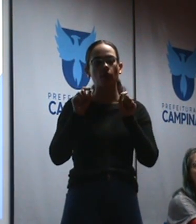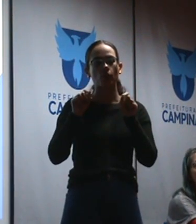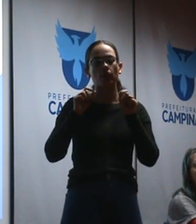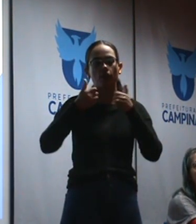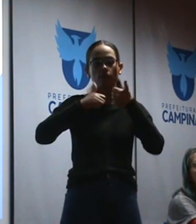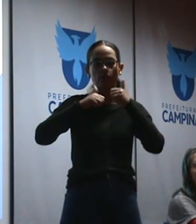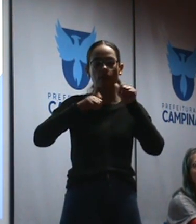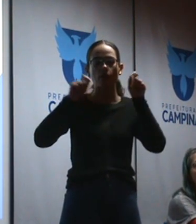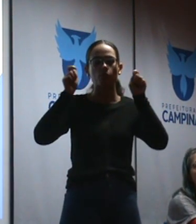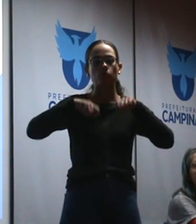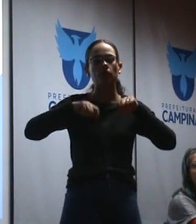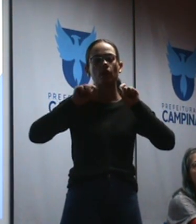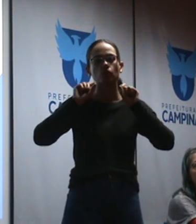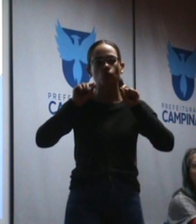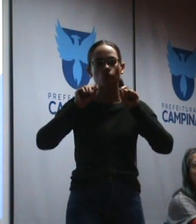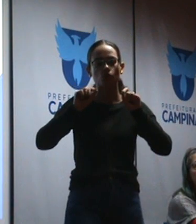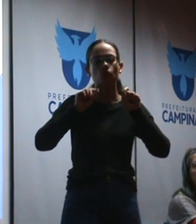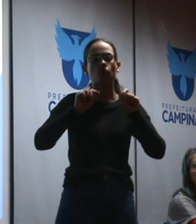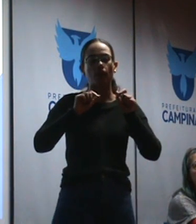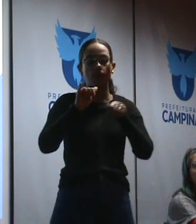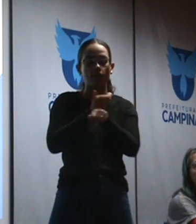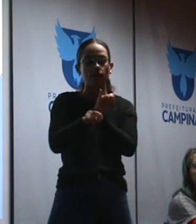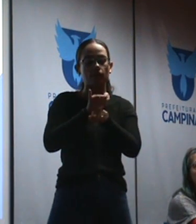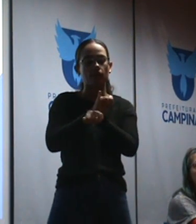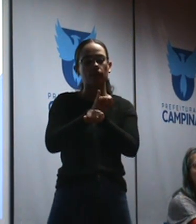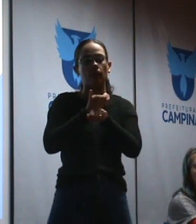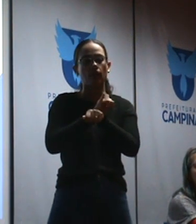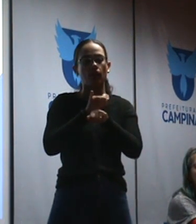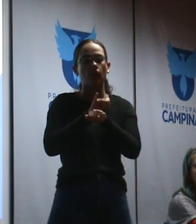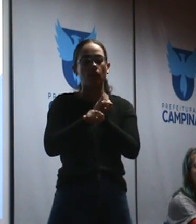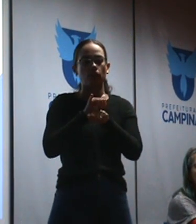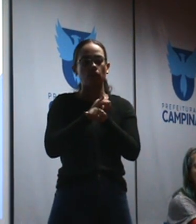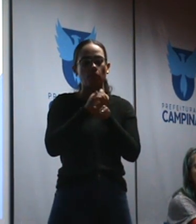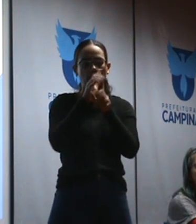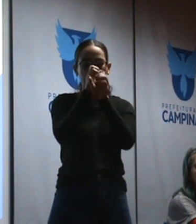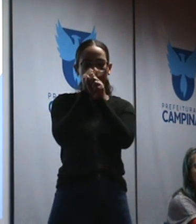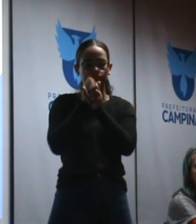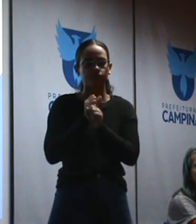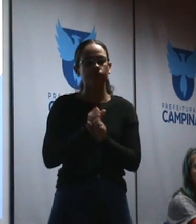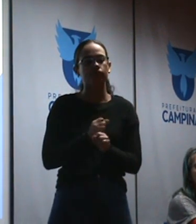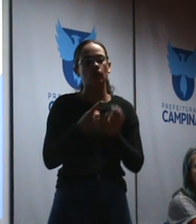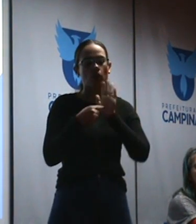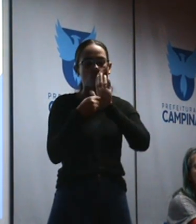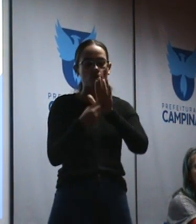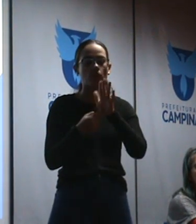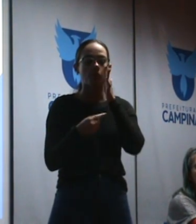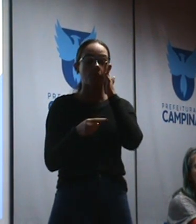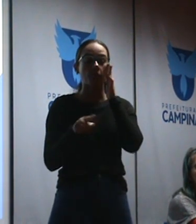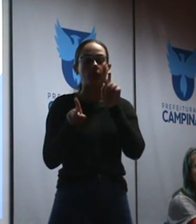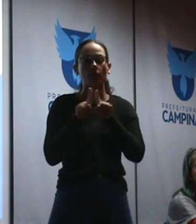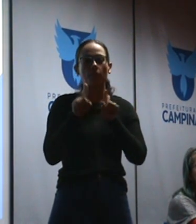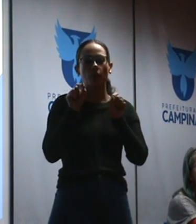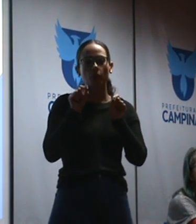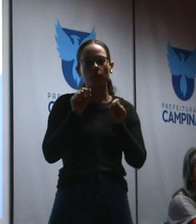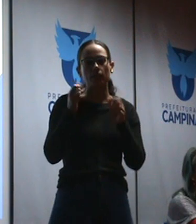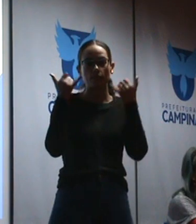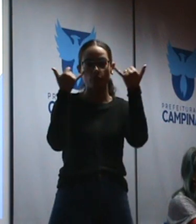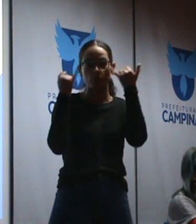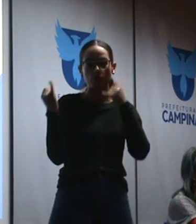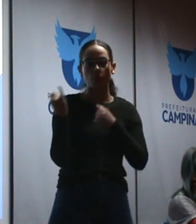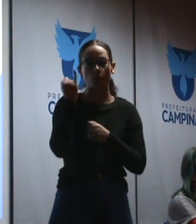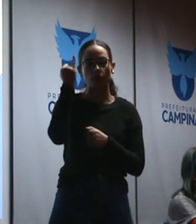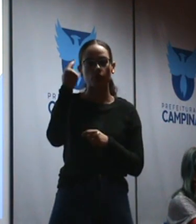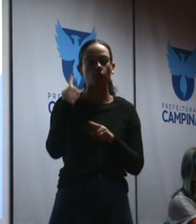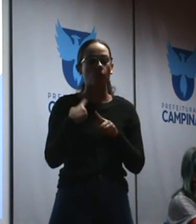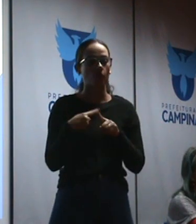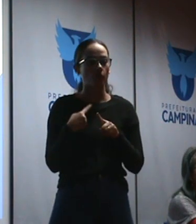de construir mecanismos para dimensionar isso. Não, essa informação é importante até para aquilo que mesmo nós nos colocamos à disposição.